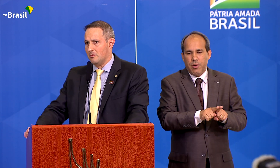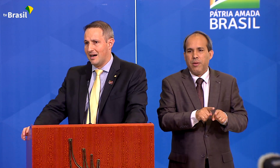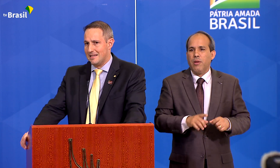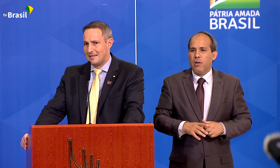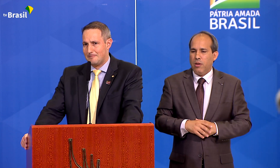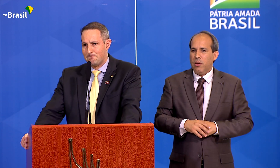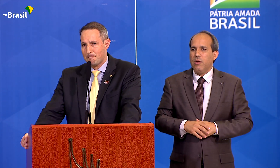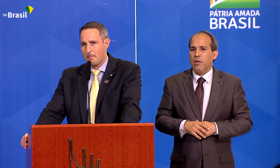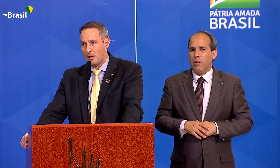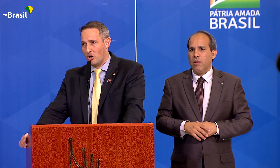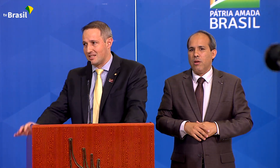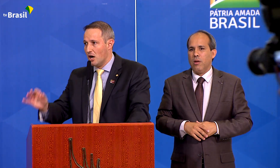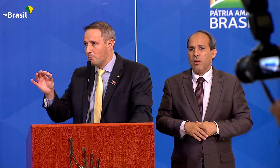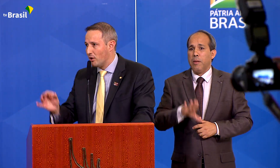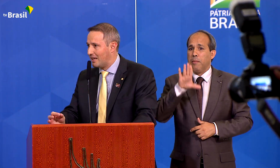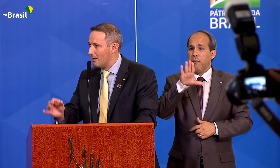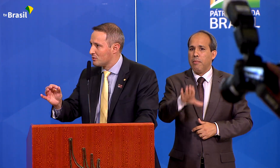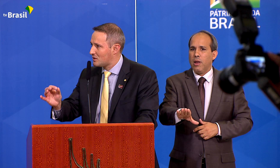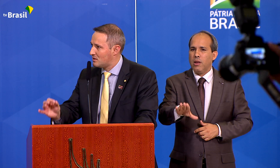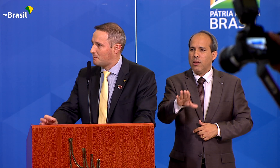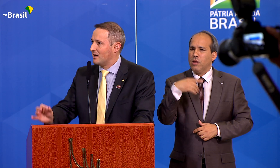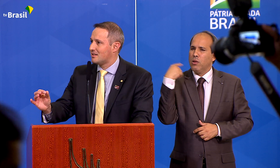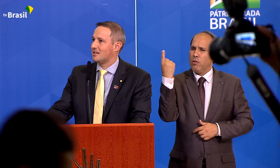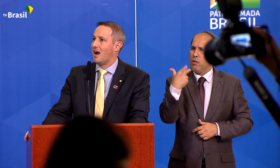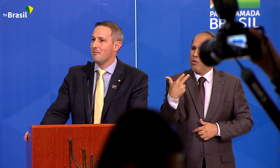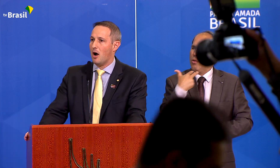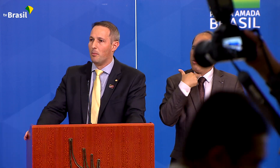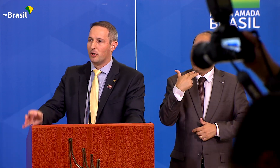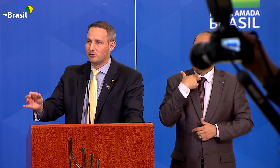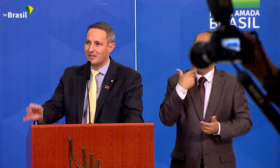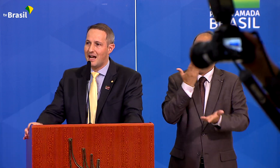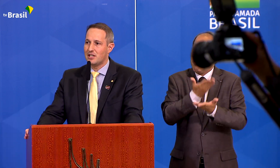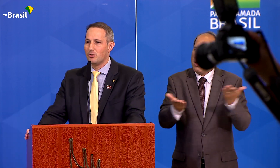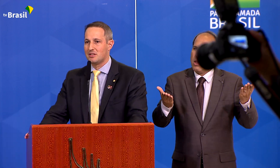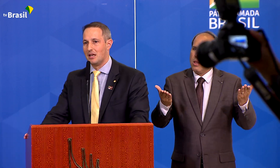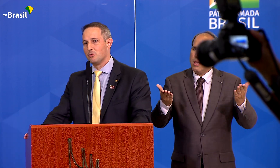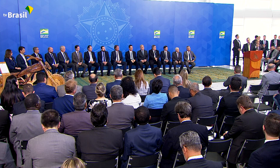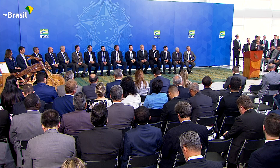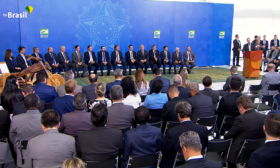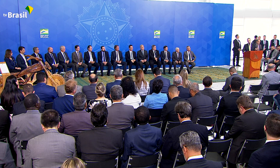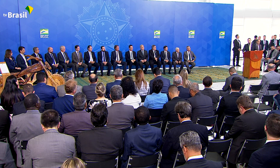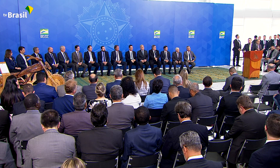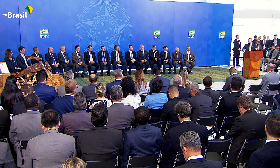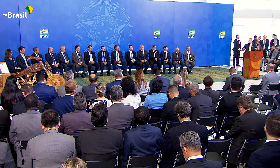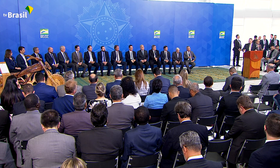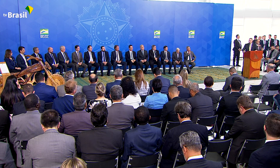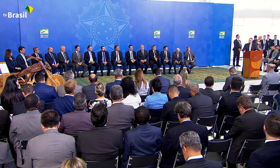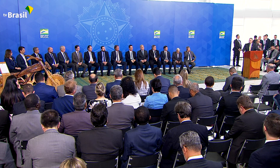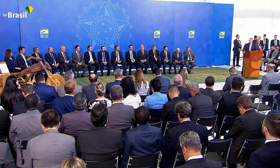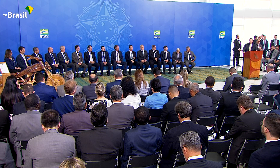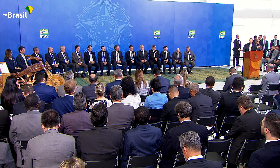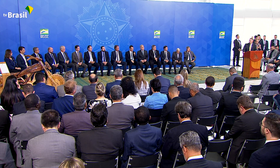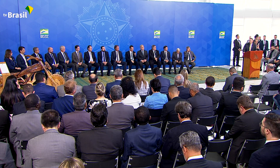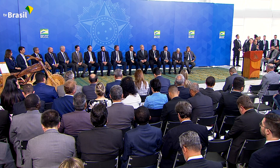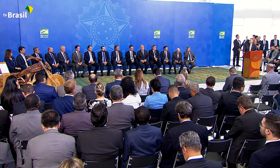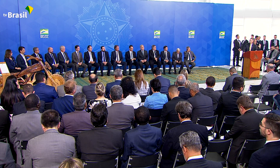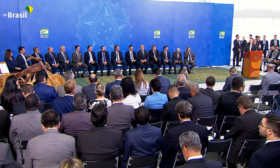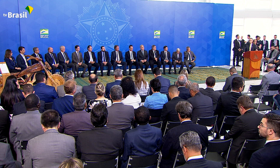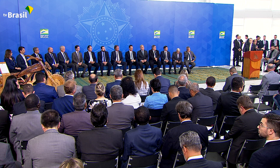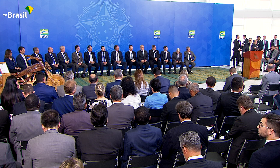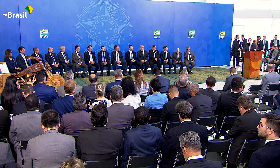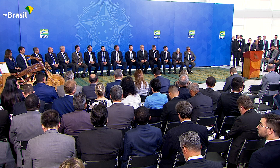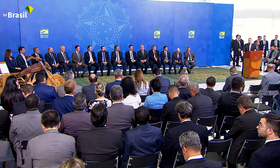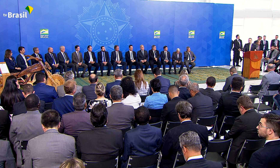é mas nós não podemos desperdiçar a oportunidade que nós temos no Parlamento nesta tô legislatura